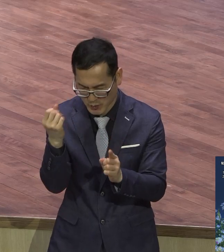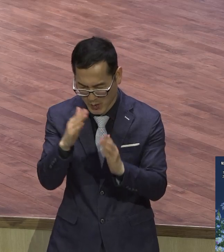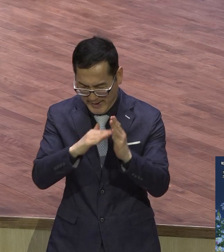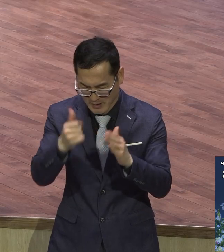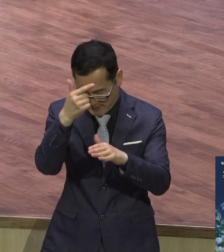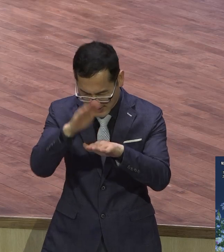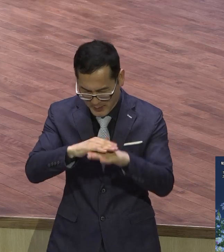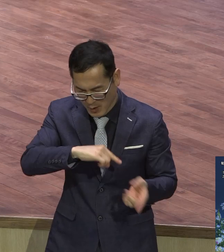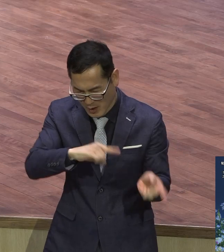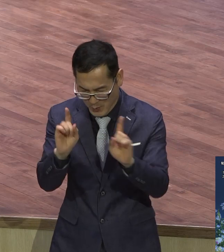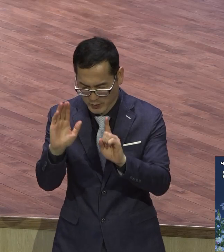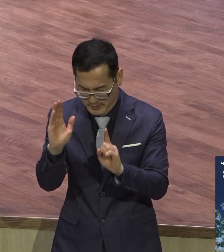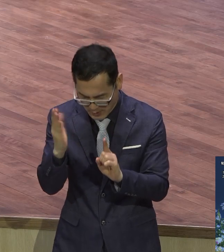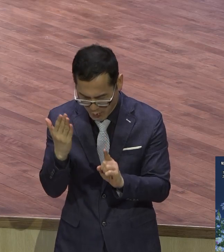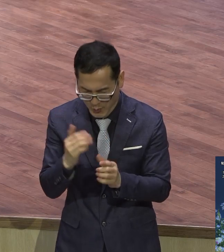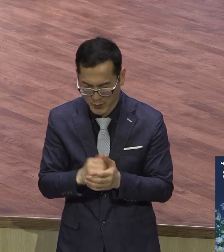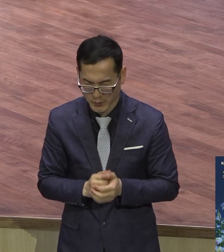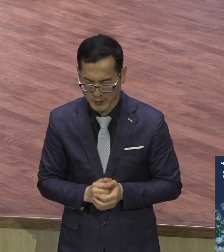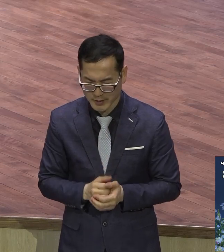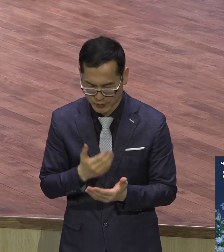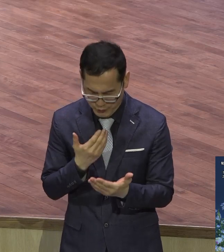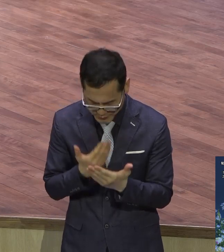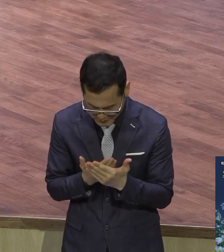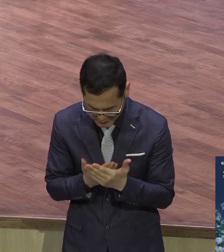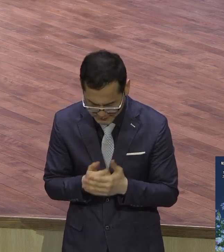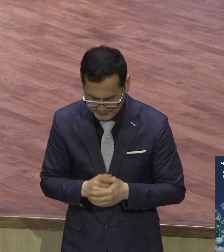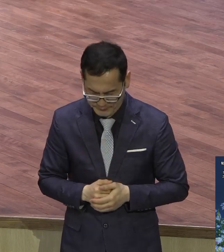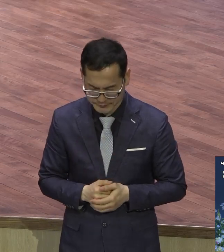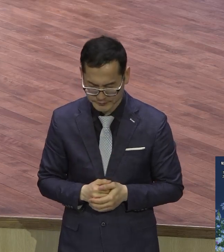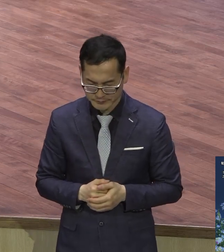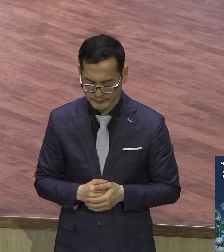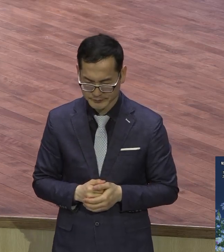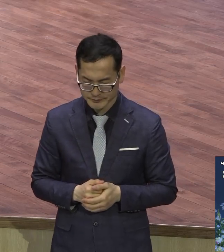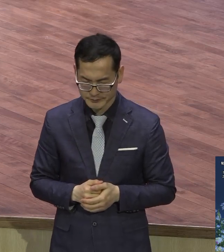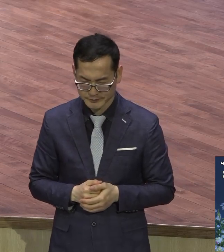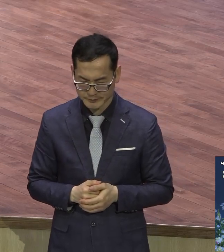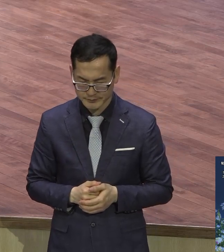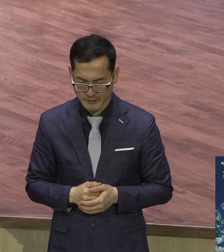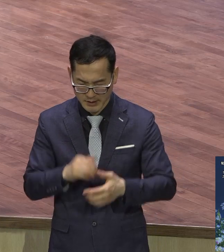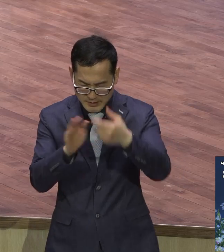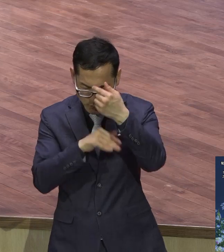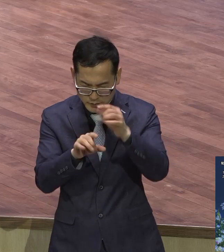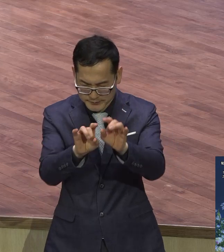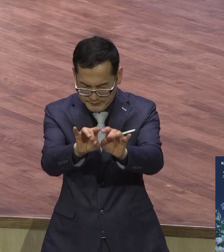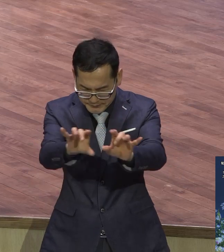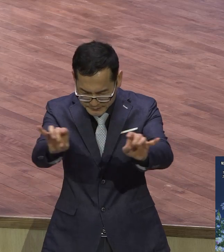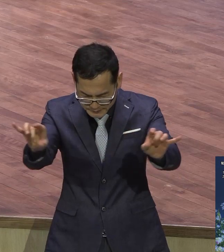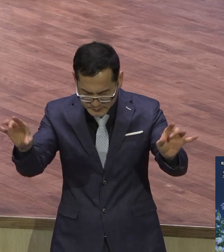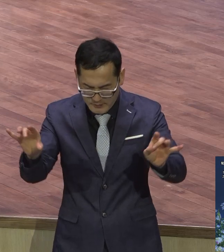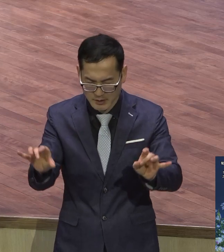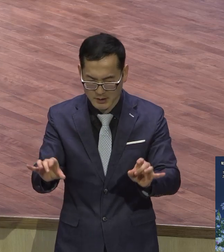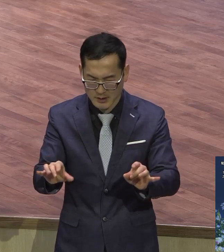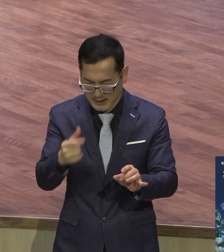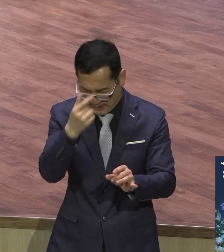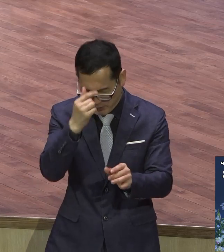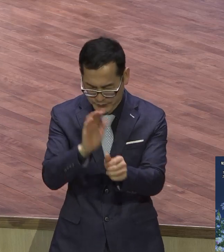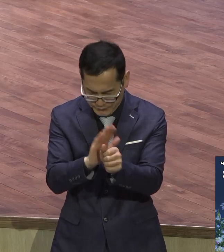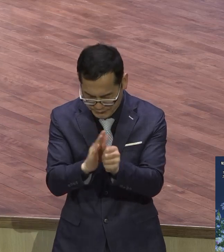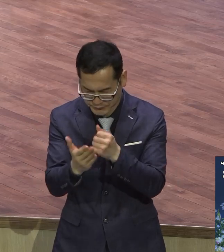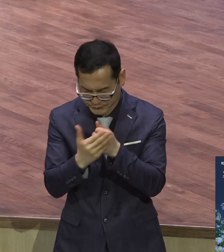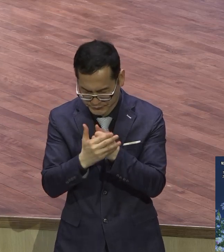주옵소서 가정 기도회가 회복되게 하여 주옵시고 우리 모든 성도 안에 서로 정보기도가